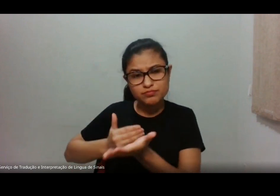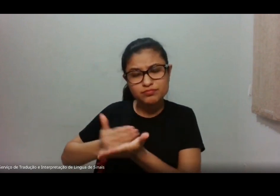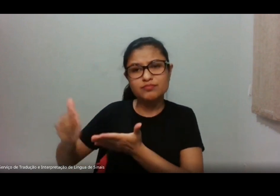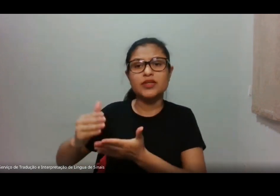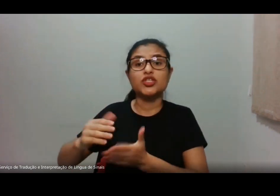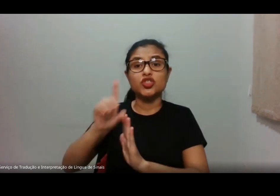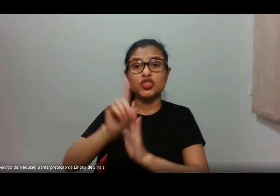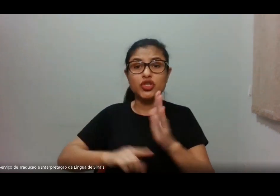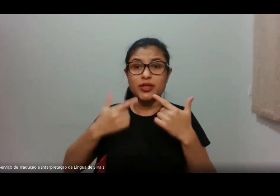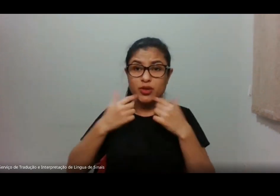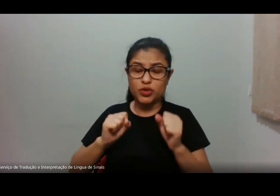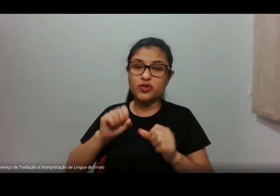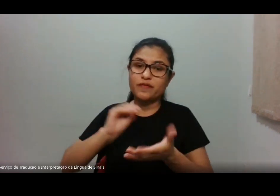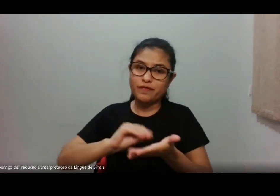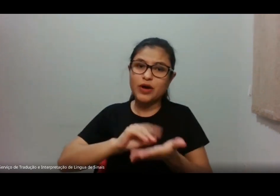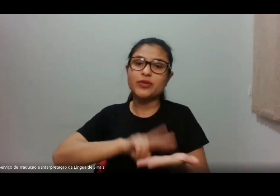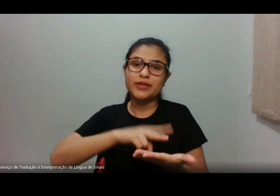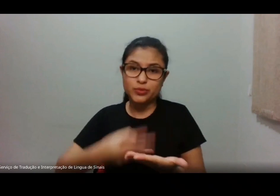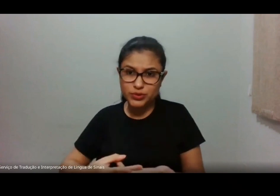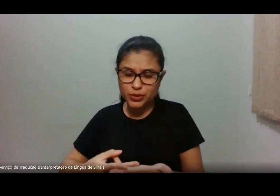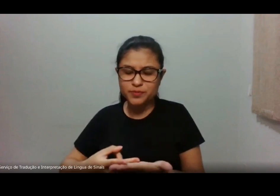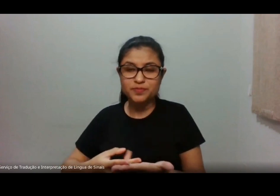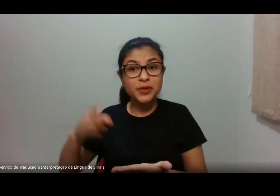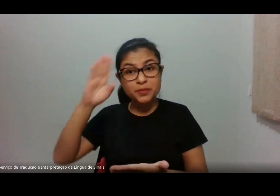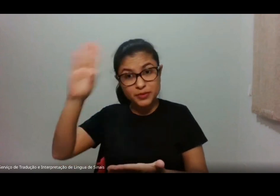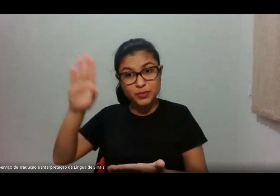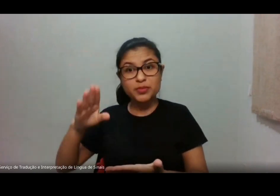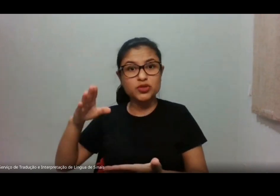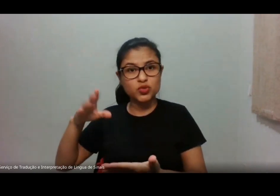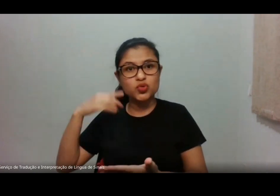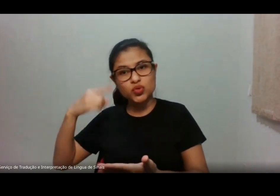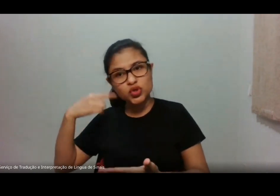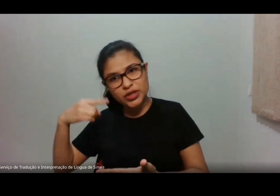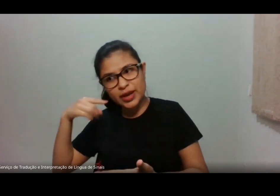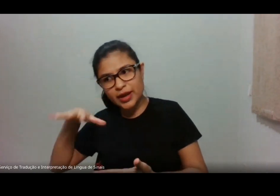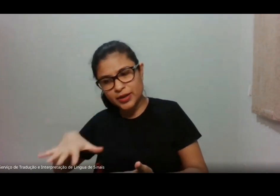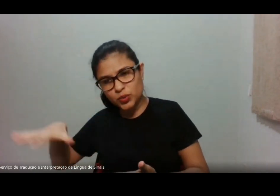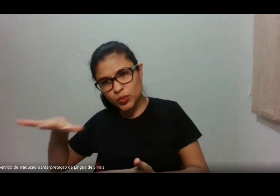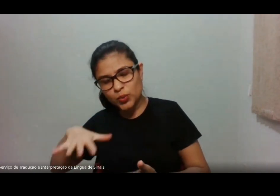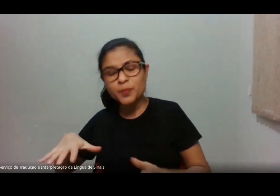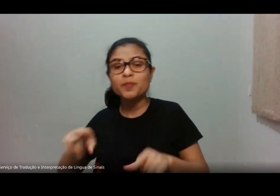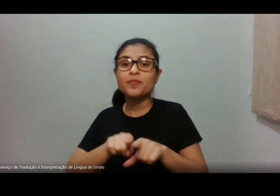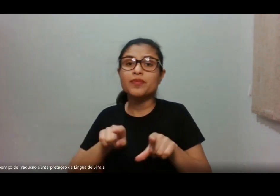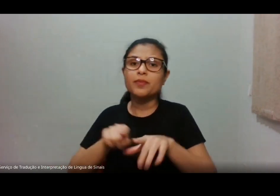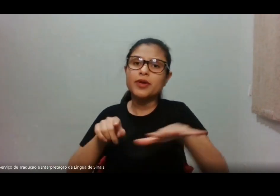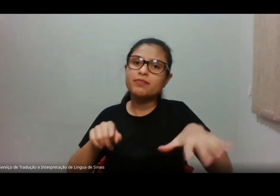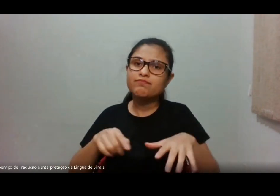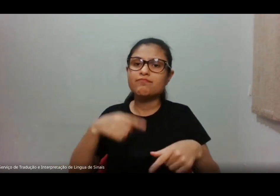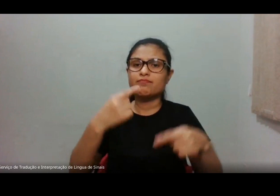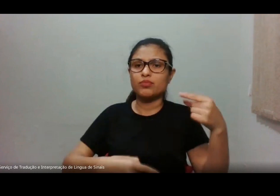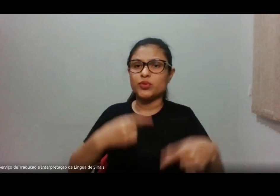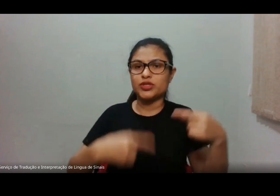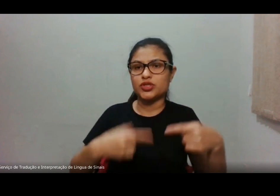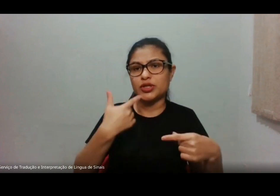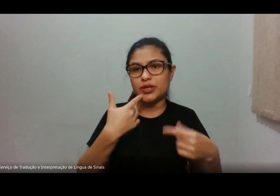linguísticos, tanto a partir do direito, quanto, principalmente a partir do direito, mas tanto a partir do direito quanto a partir